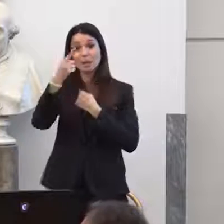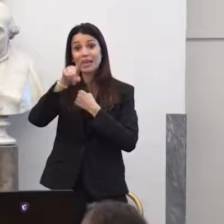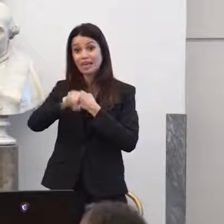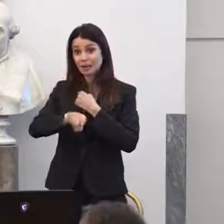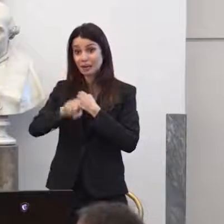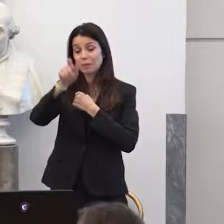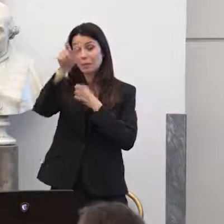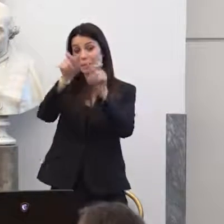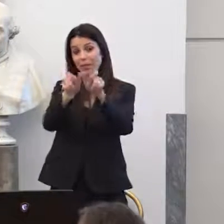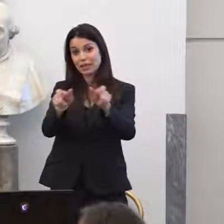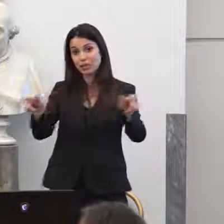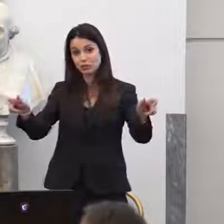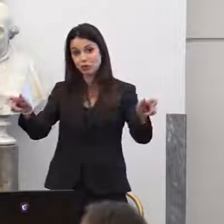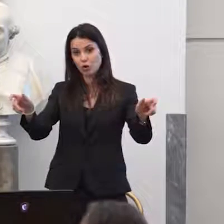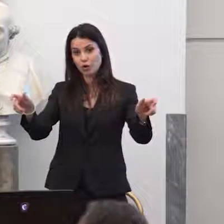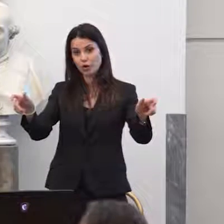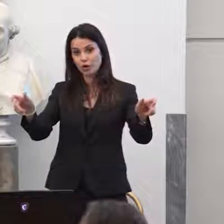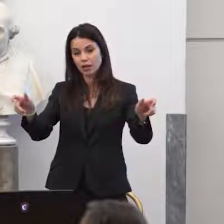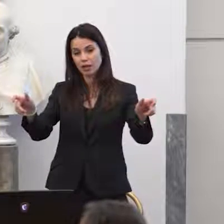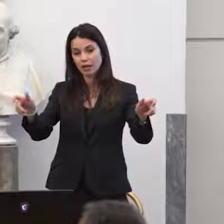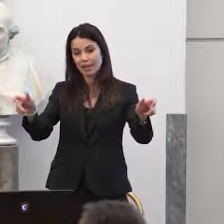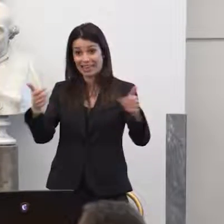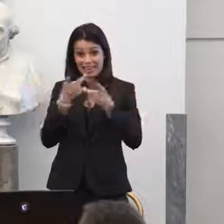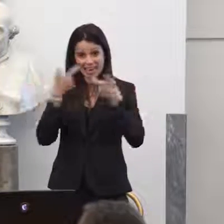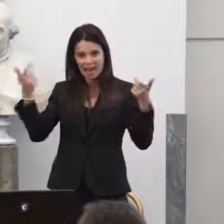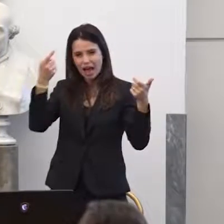avuto una grave cerebrolesione.